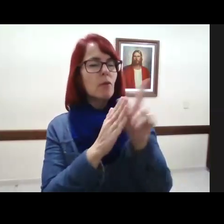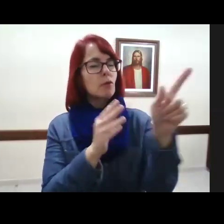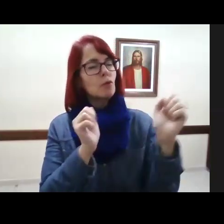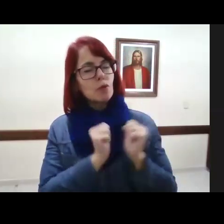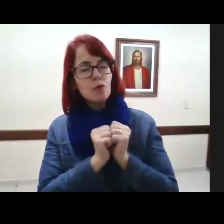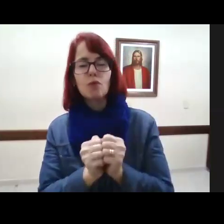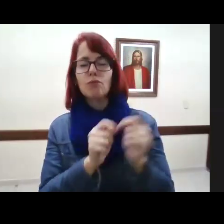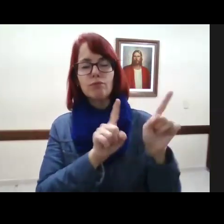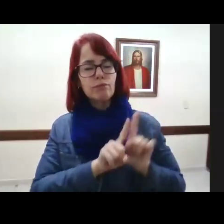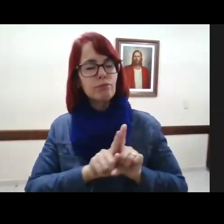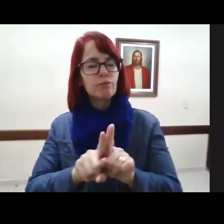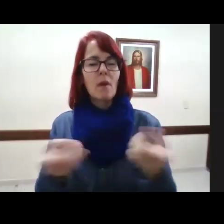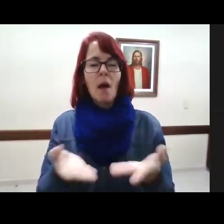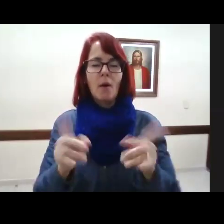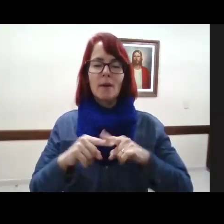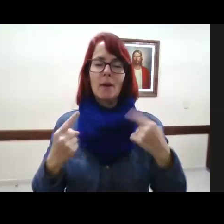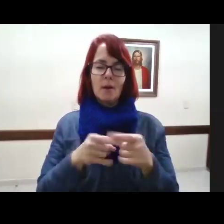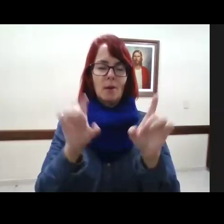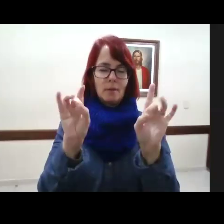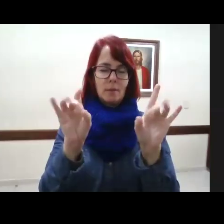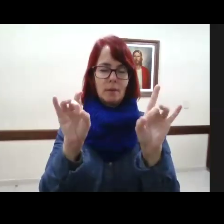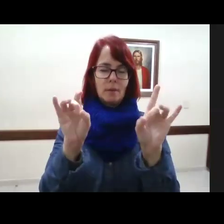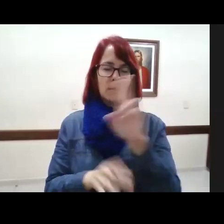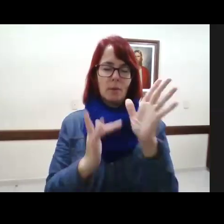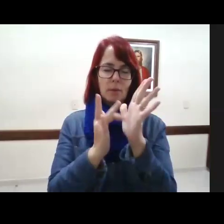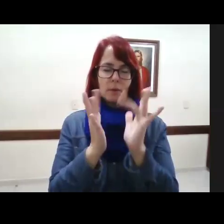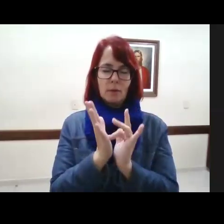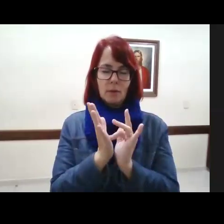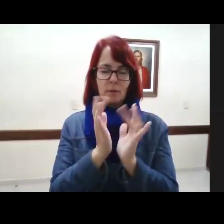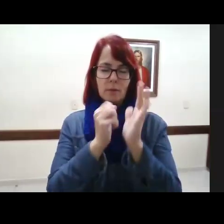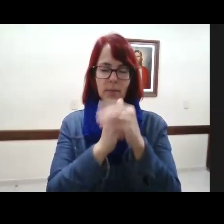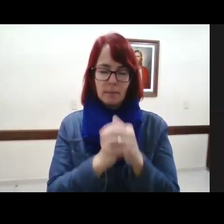lado nessa reunião especial. Em nome de Jesus Cristo, amém.